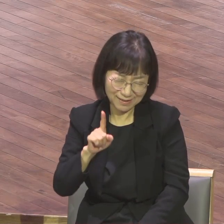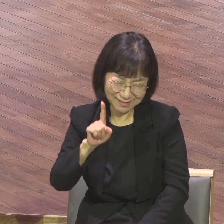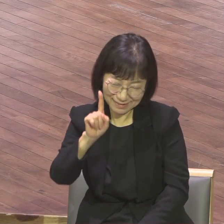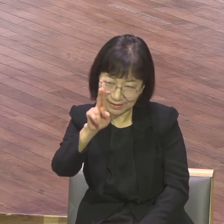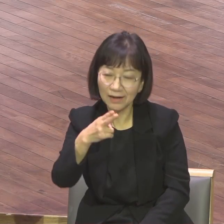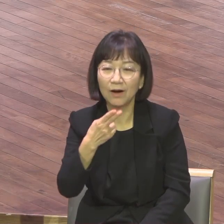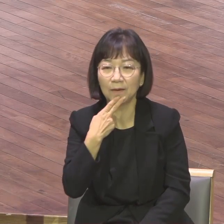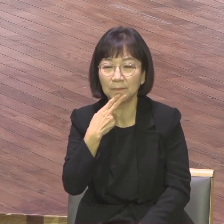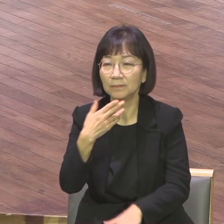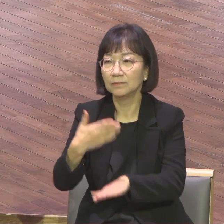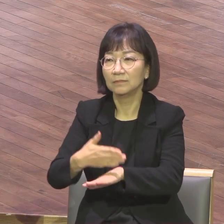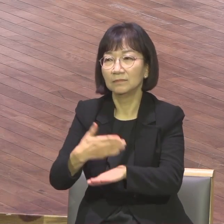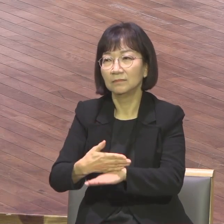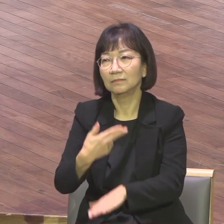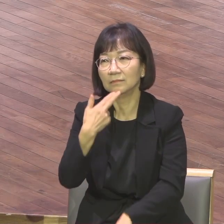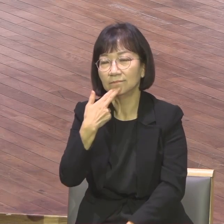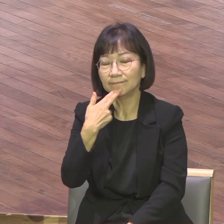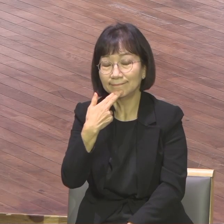절대 안 합니다.